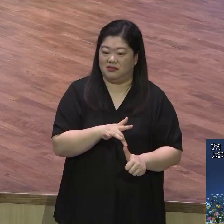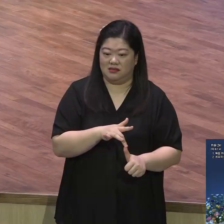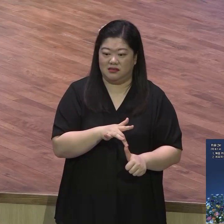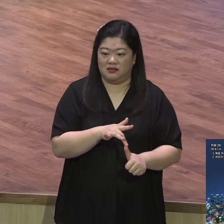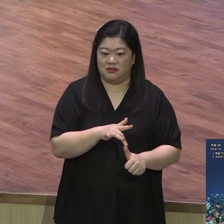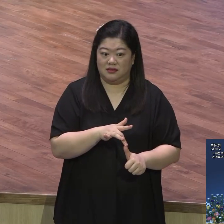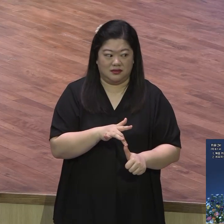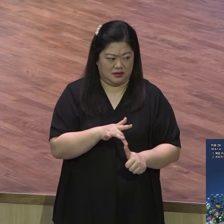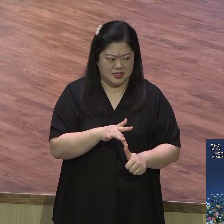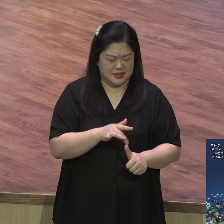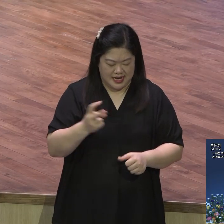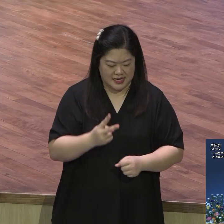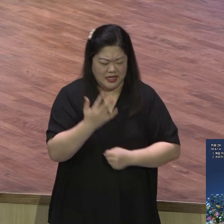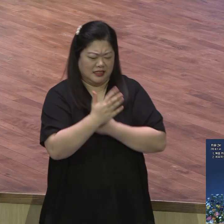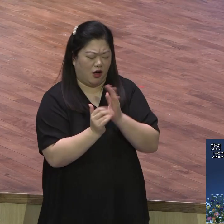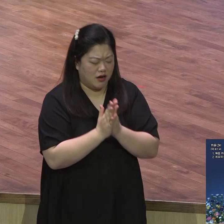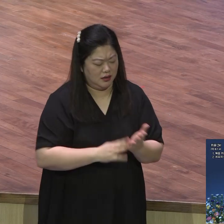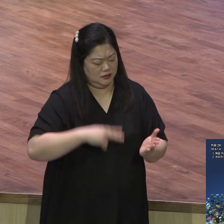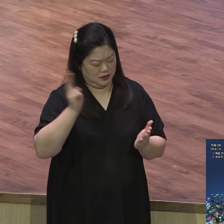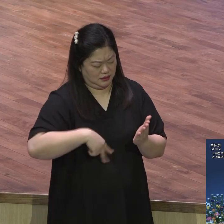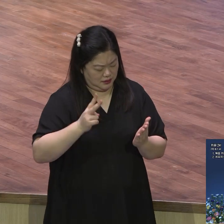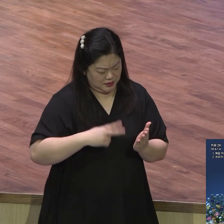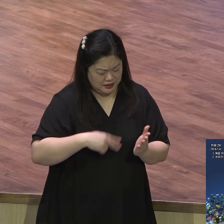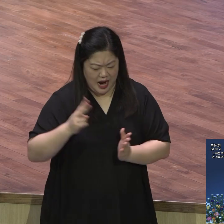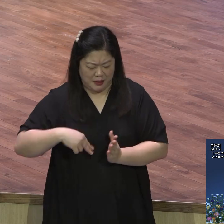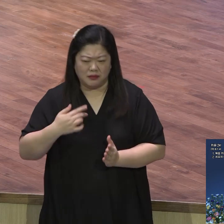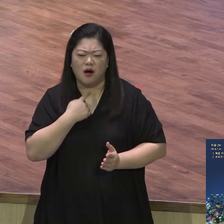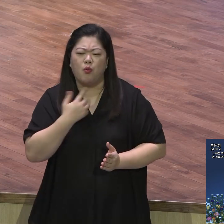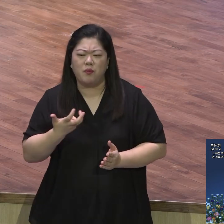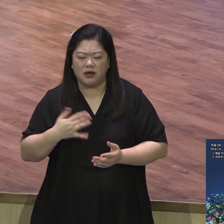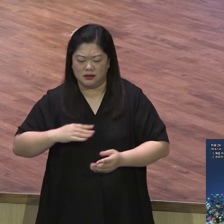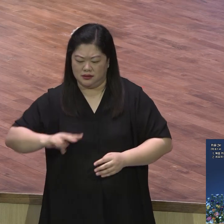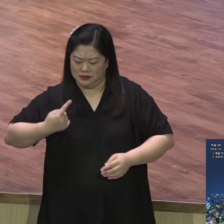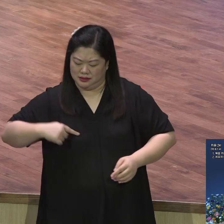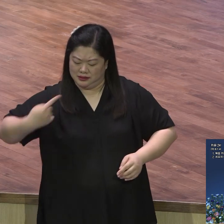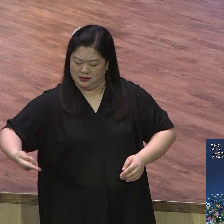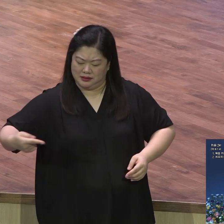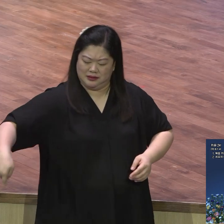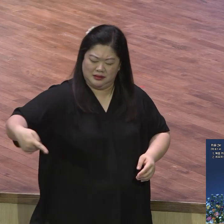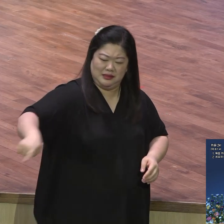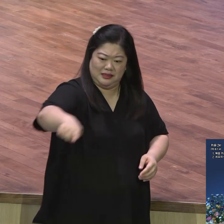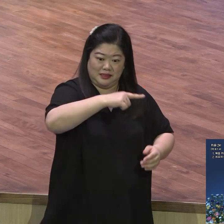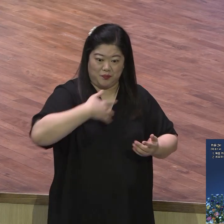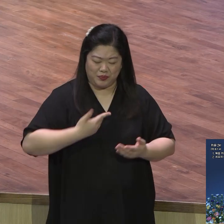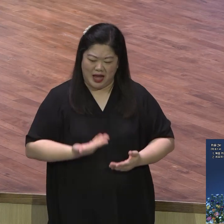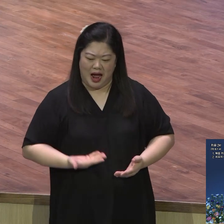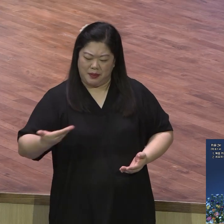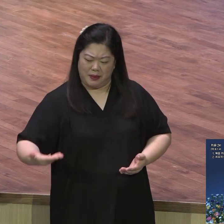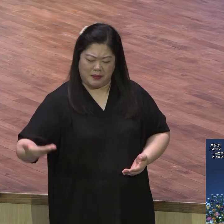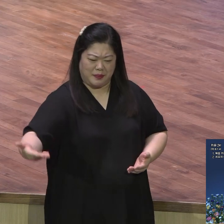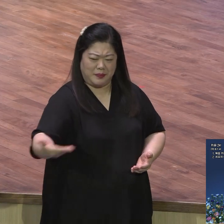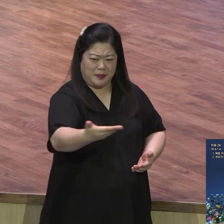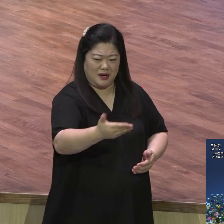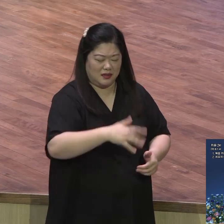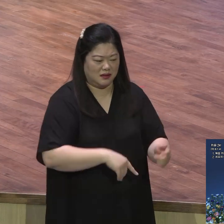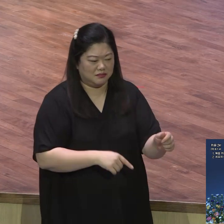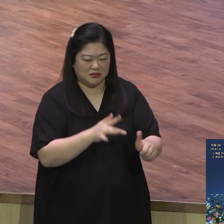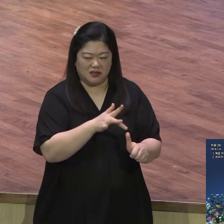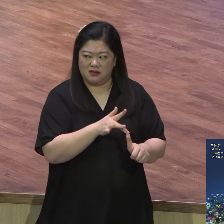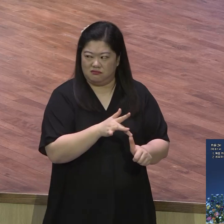읽읍시다. 돌아가면서 성경을 쭉 돌아가면서 읽는 중에 한 사람이 교회를 왔다가 갔다가 떴다가